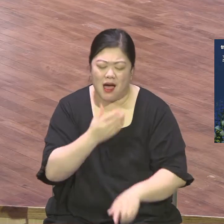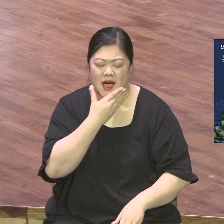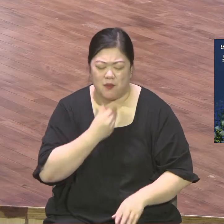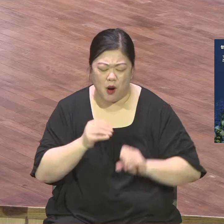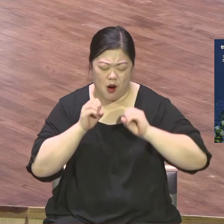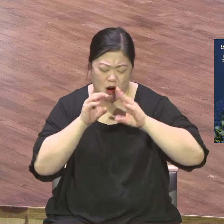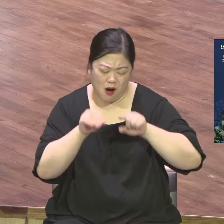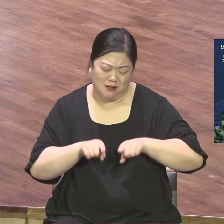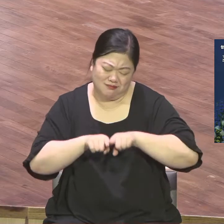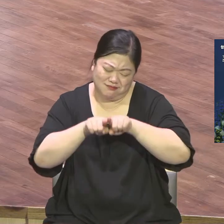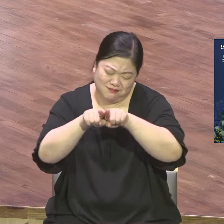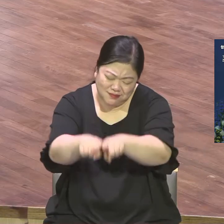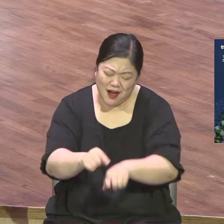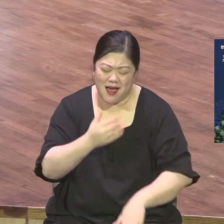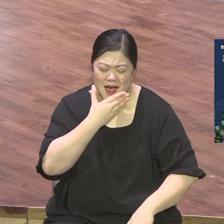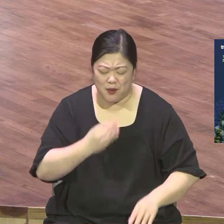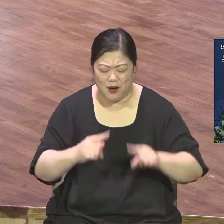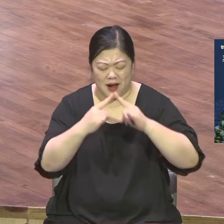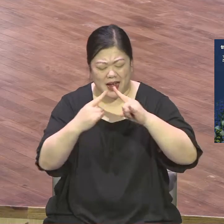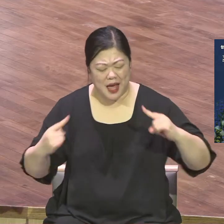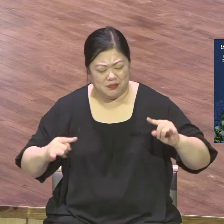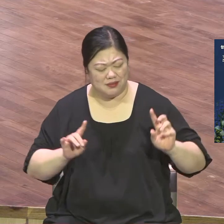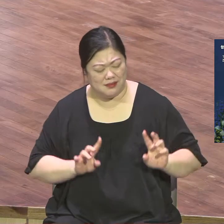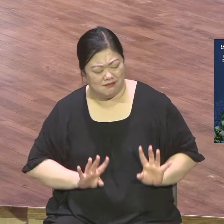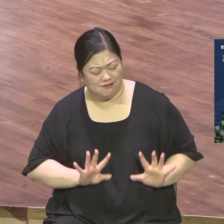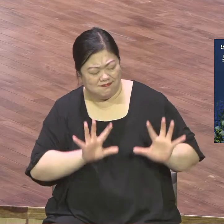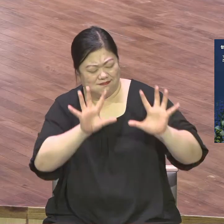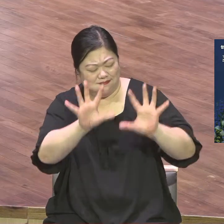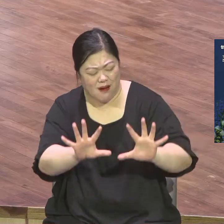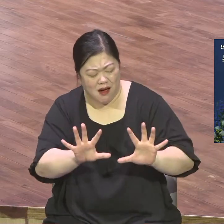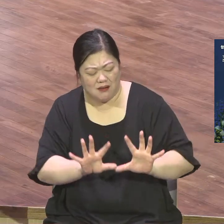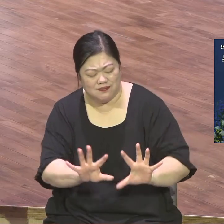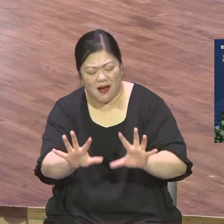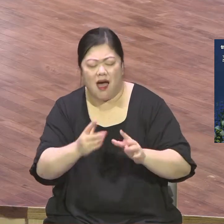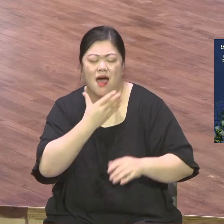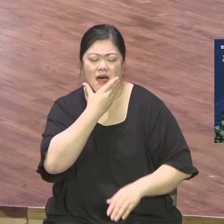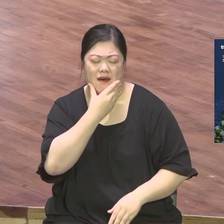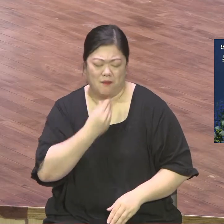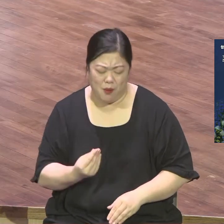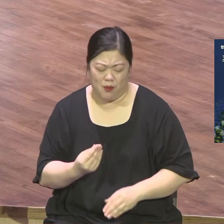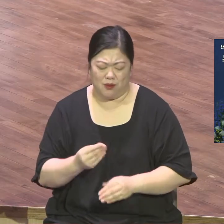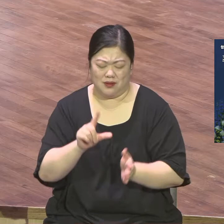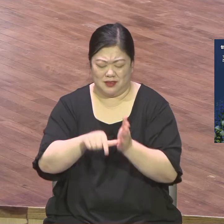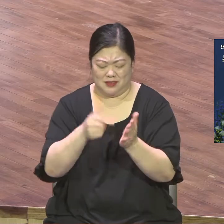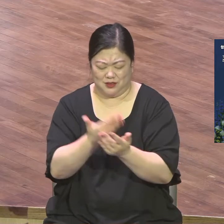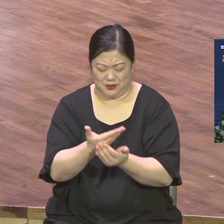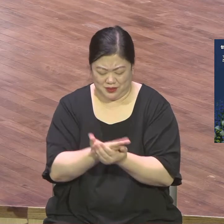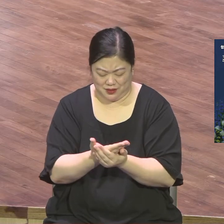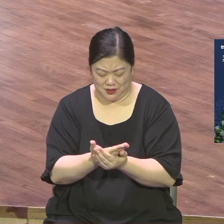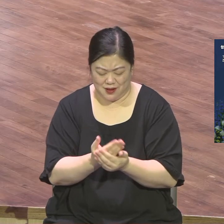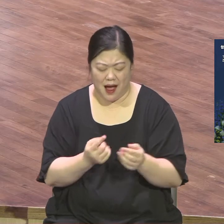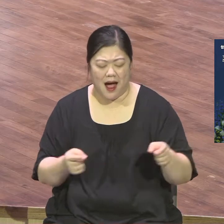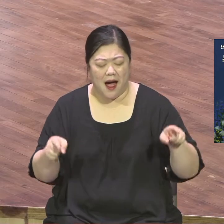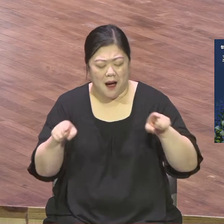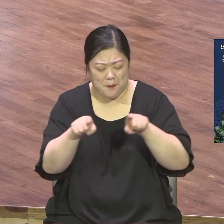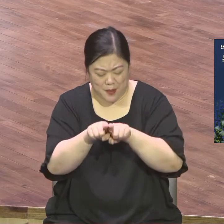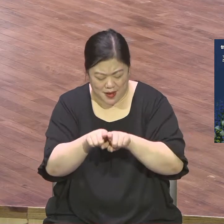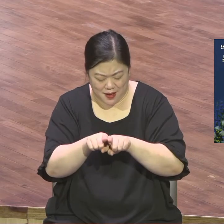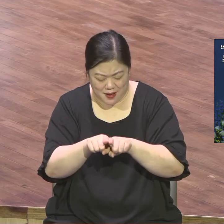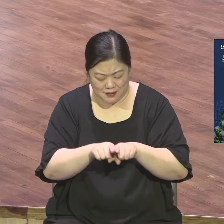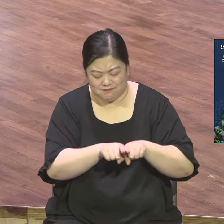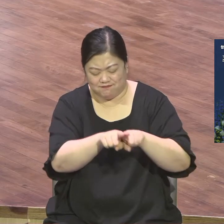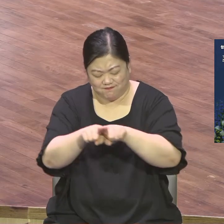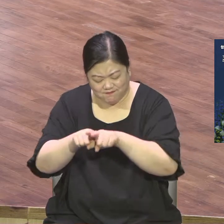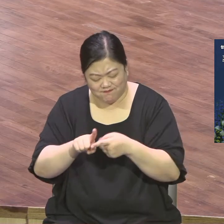전도하는 것이 행복하고, 함께 캠프하는 것이 행복한 관계들이 되게 도와주옵소서. 그래서 함께